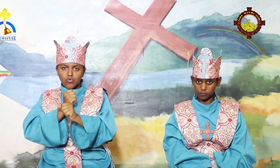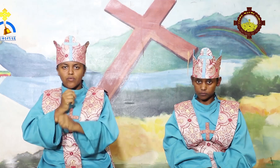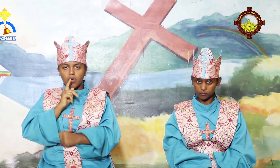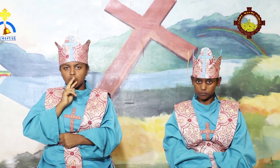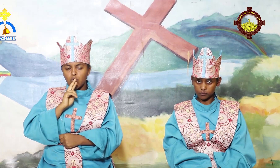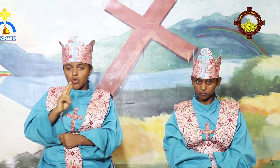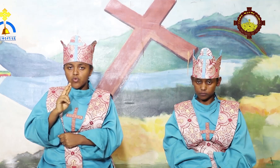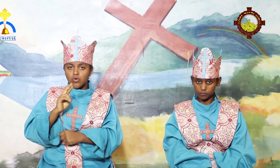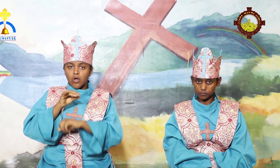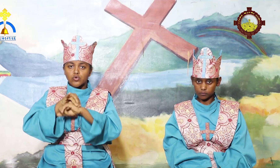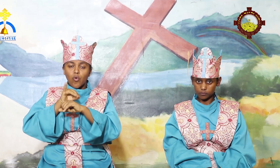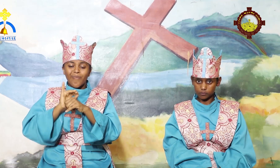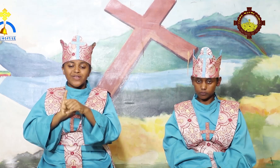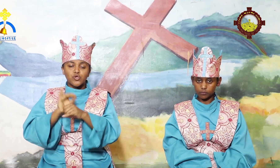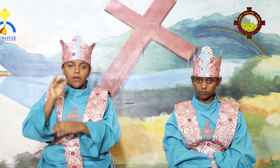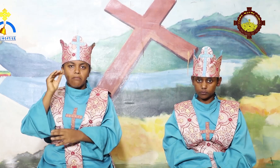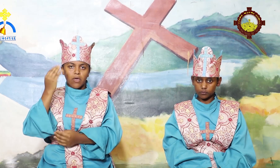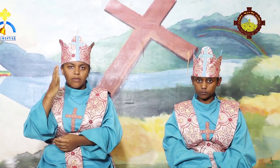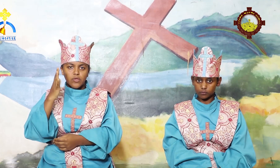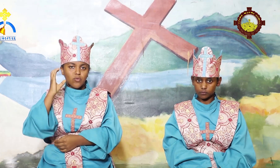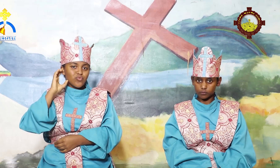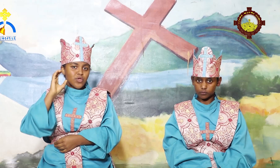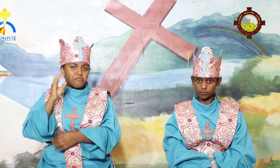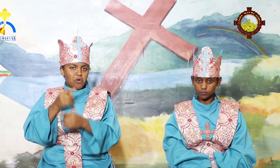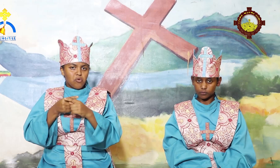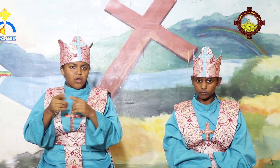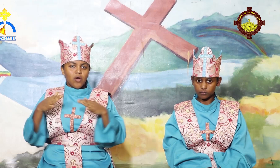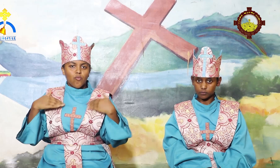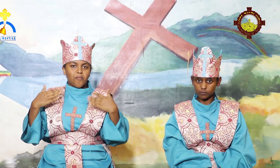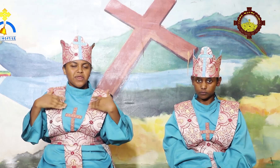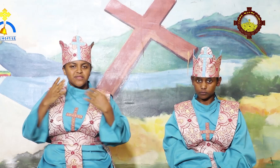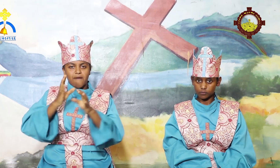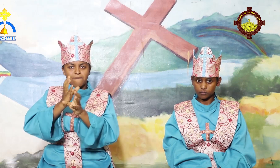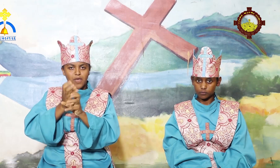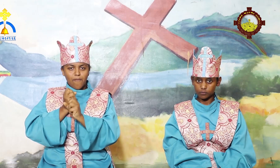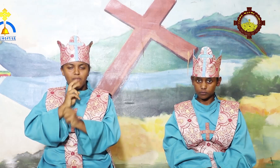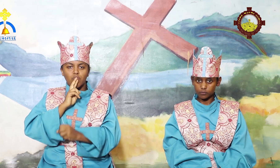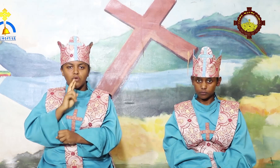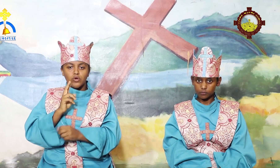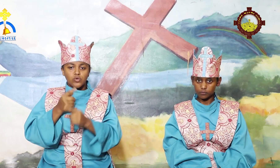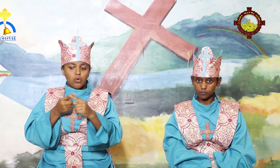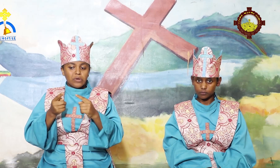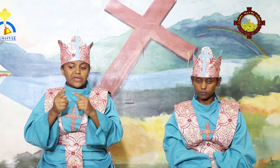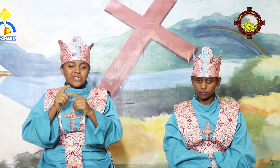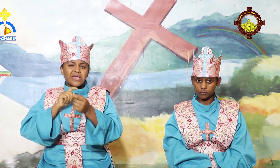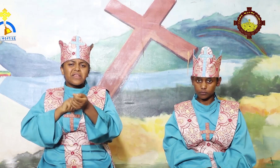ቃልን ከልባቸው የሚወስድባቸው ናቸው። በጭንጫም የተመሰሉት ሰምተው ነገሩን በደስታ የሚቀበሉ